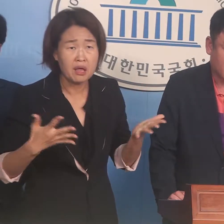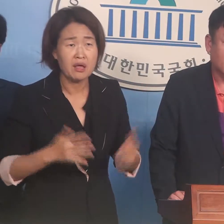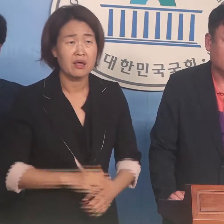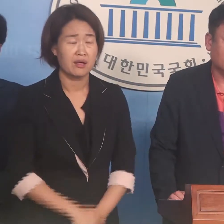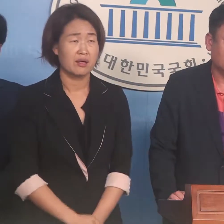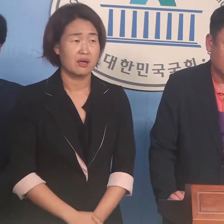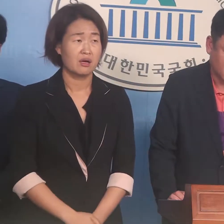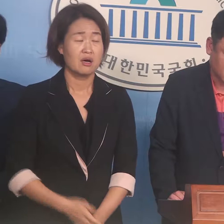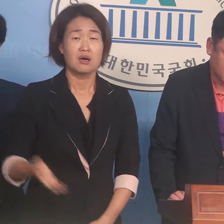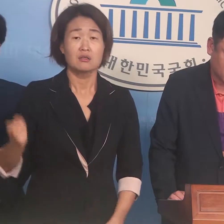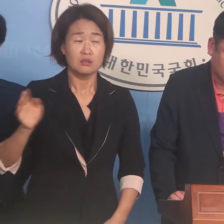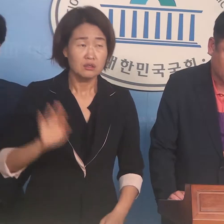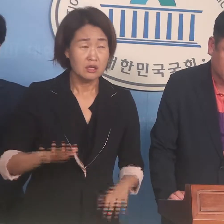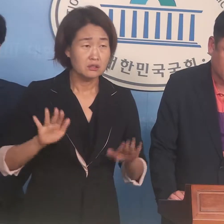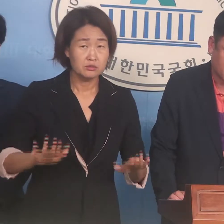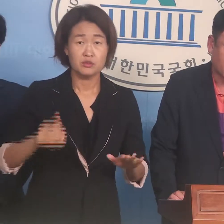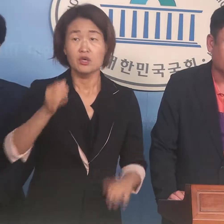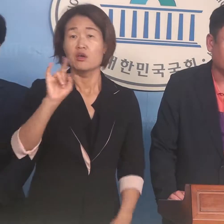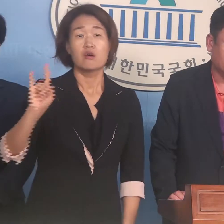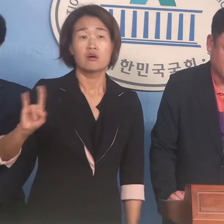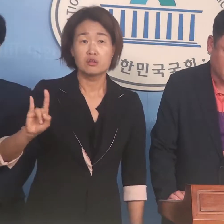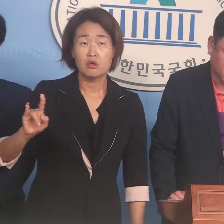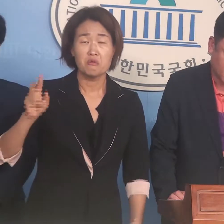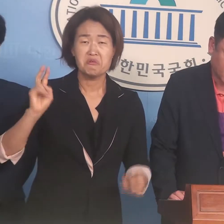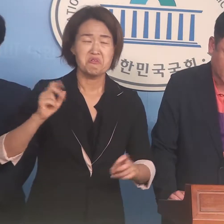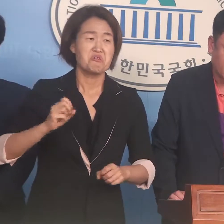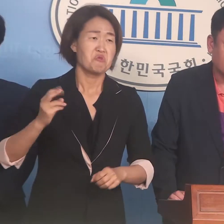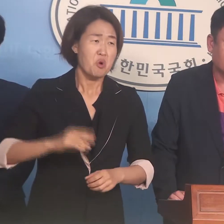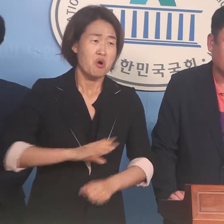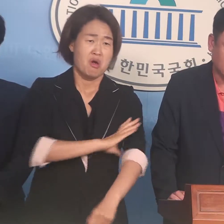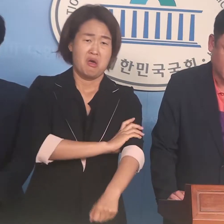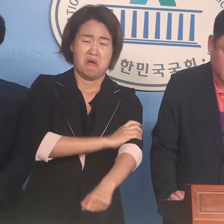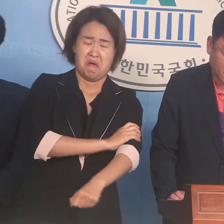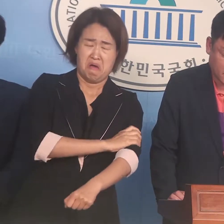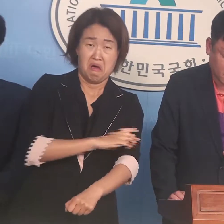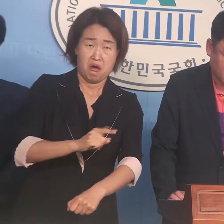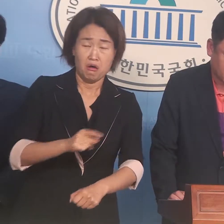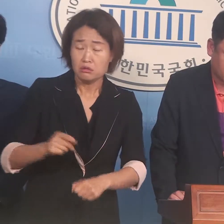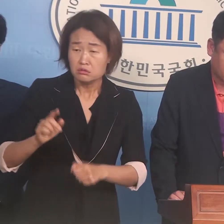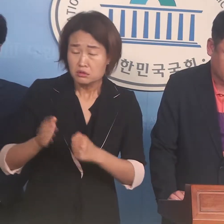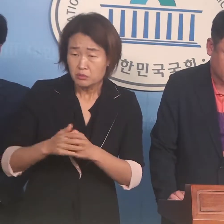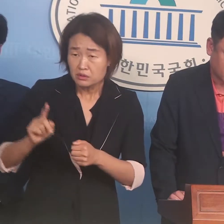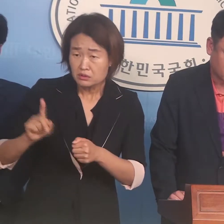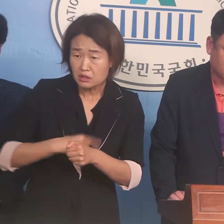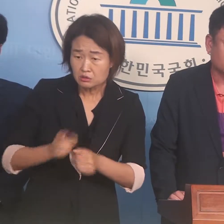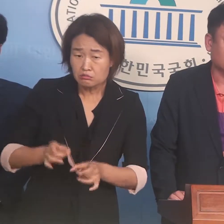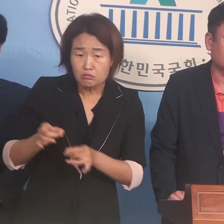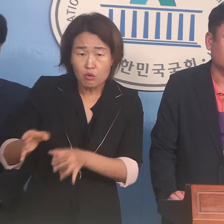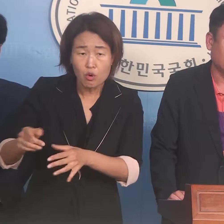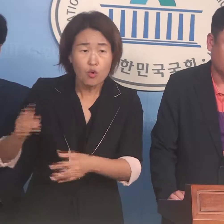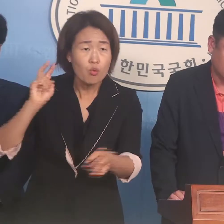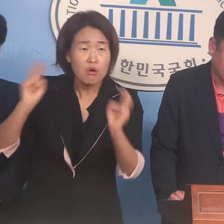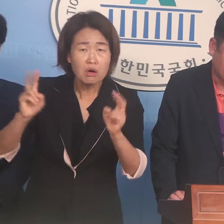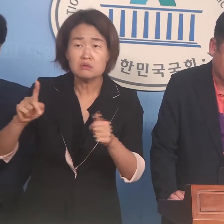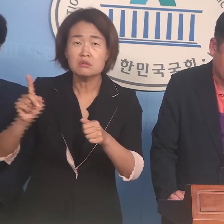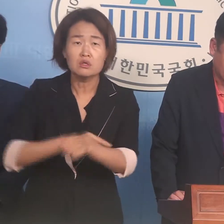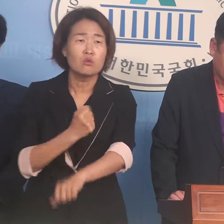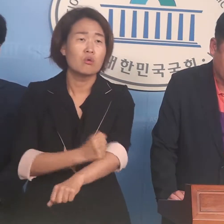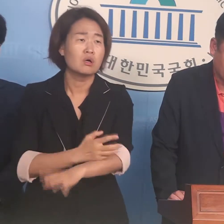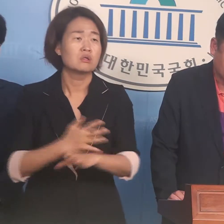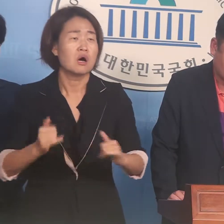있다. 그러는 사이 현대중공업은 대기업 갑질로 인해 그 하청업체는 임금 체불 등 하청 노동자도 죽어가고